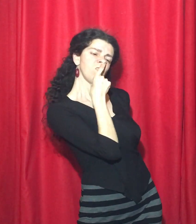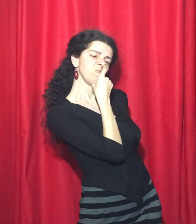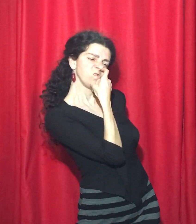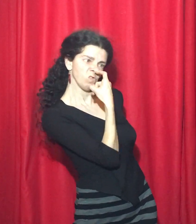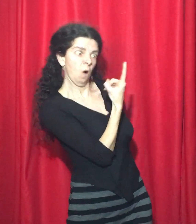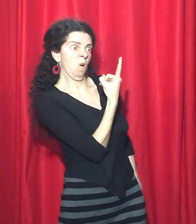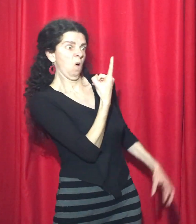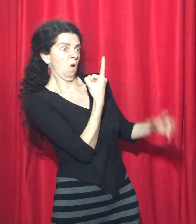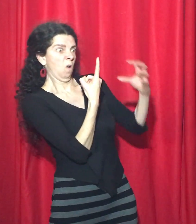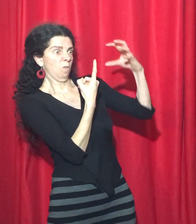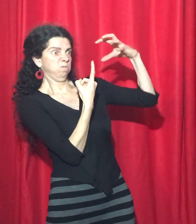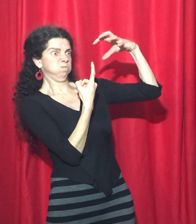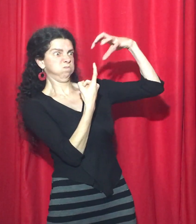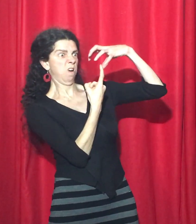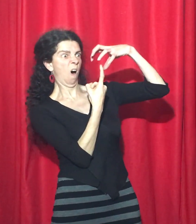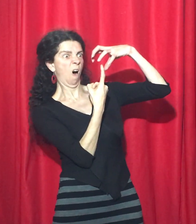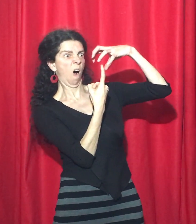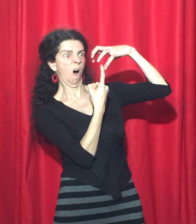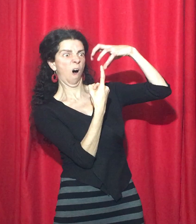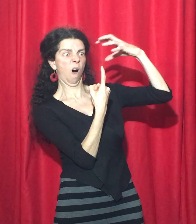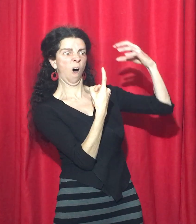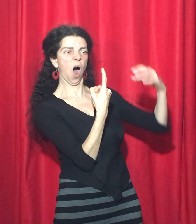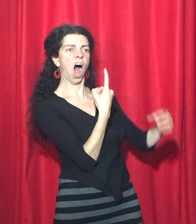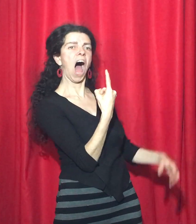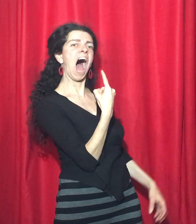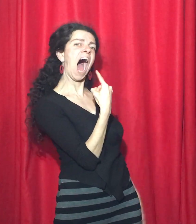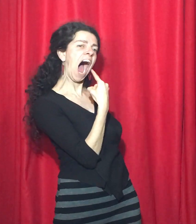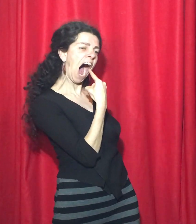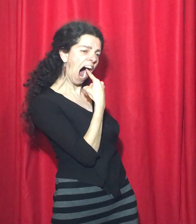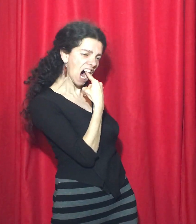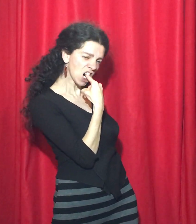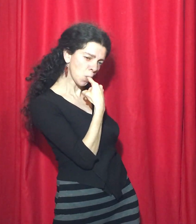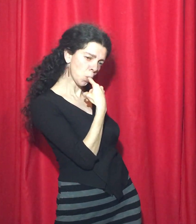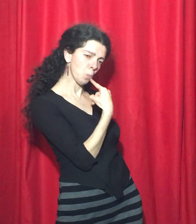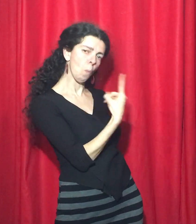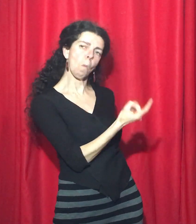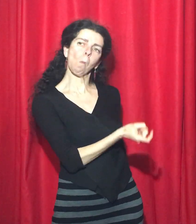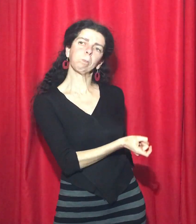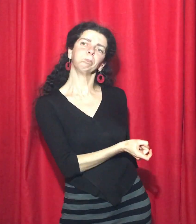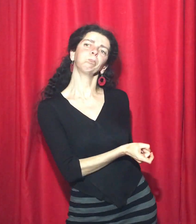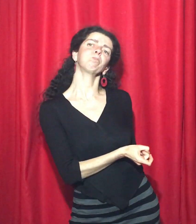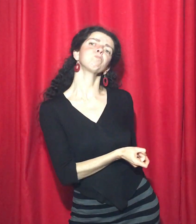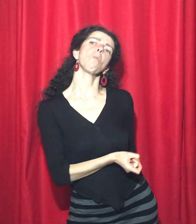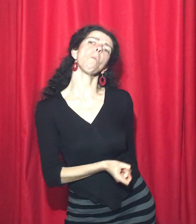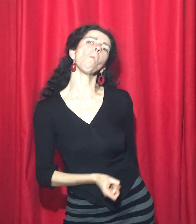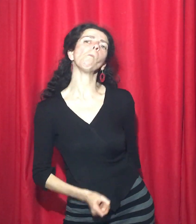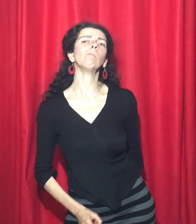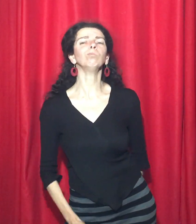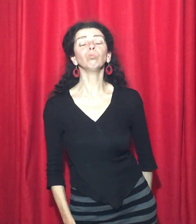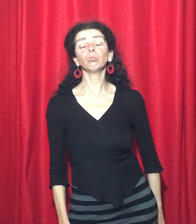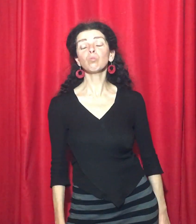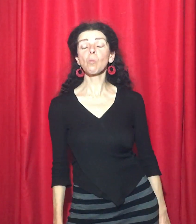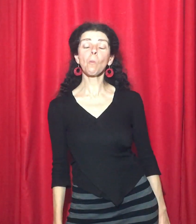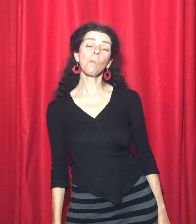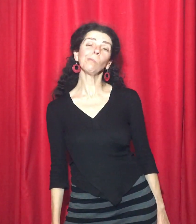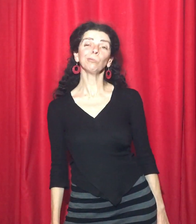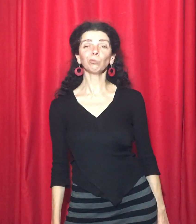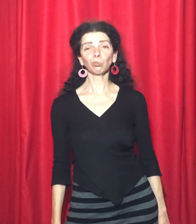nez encore plus énorme et la mâchouilla avec